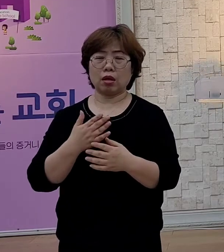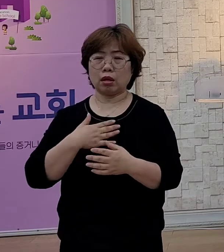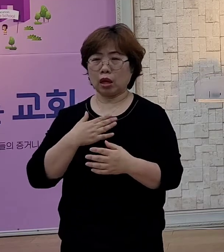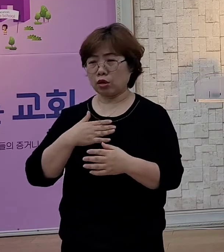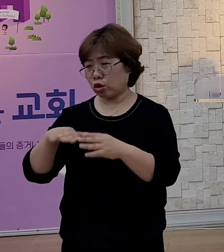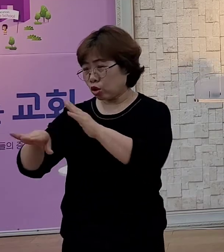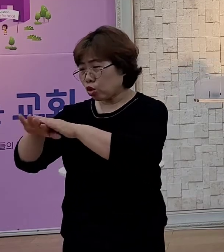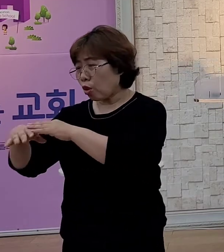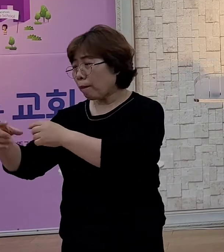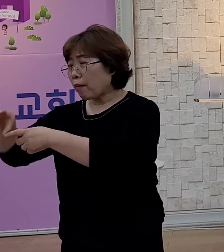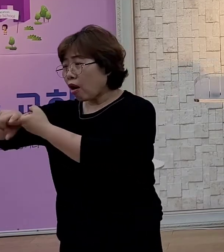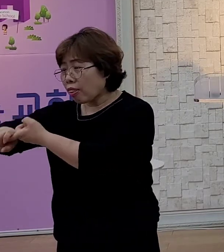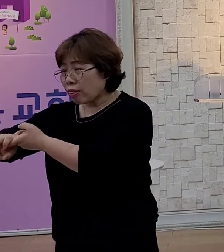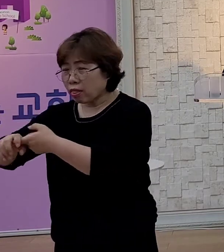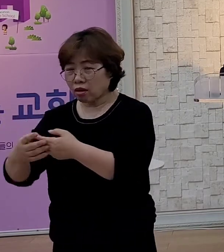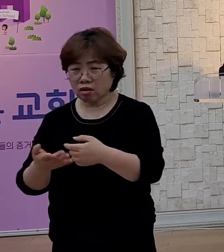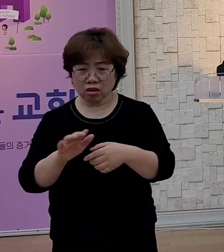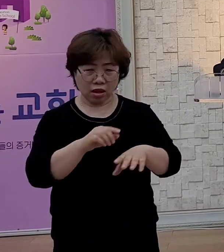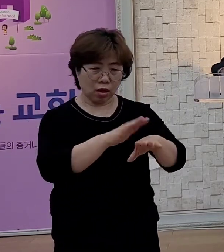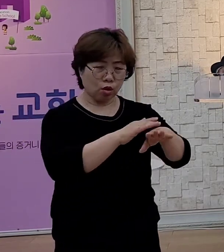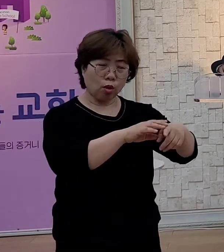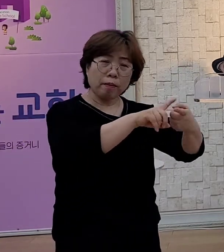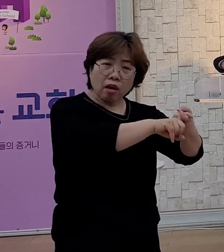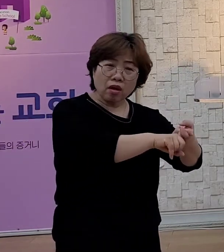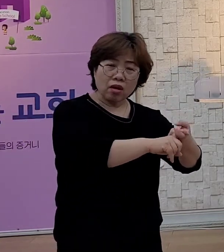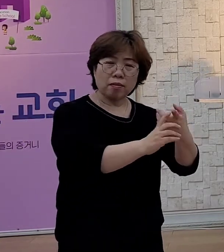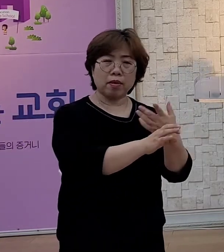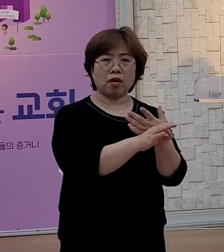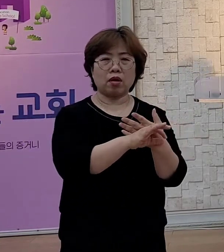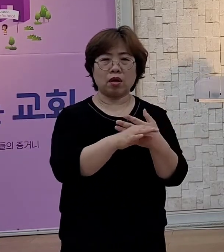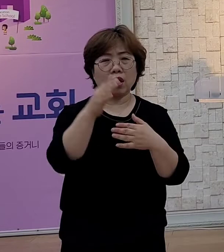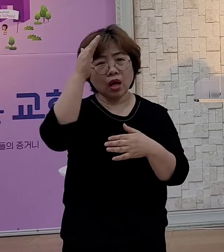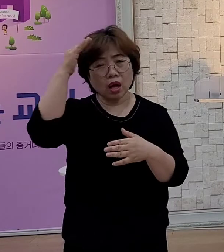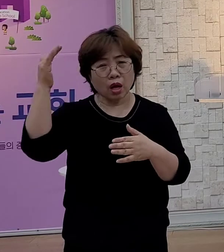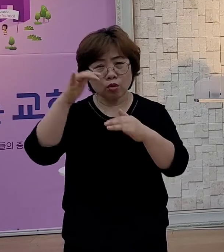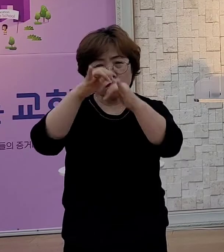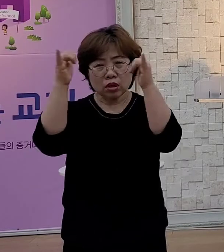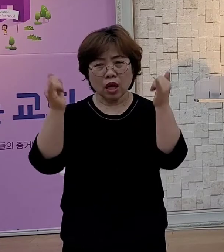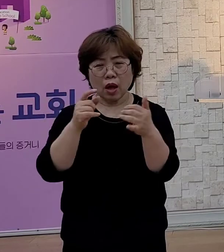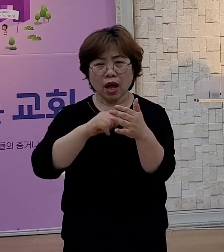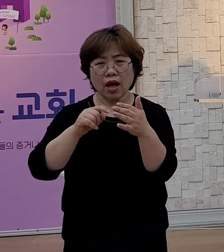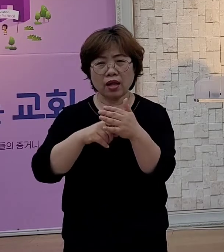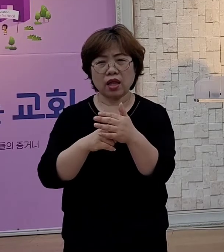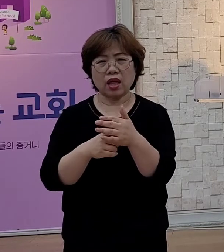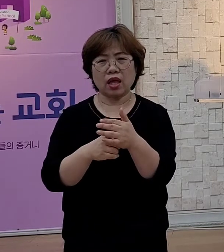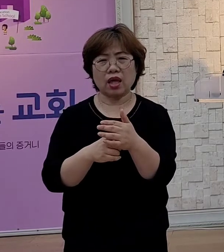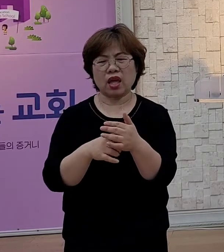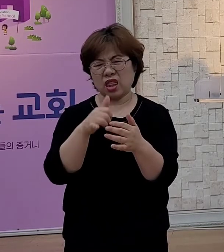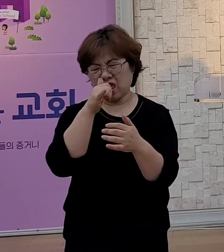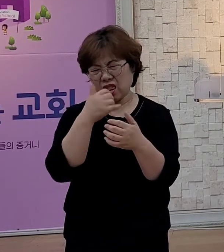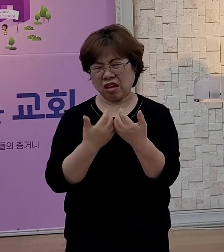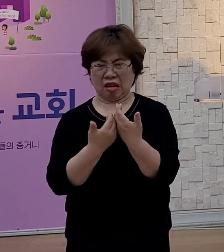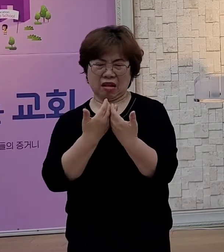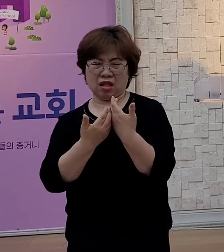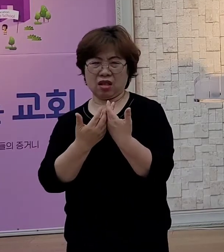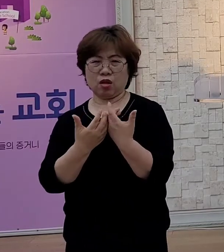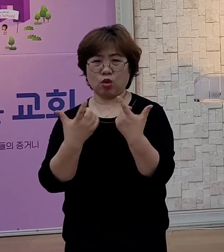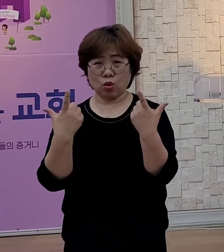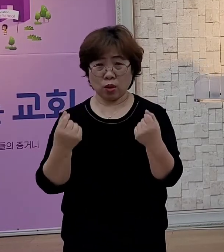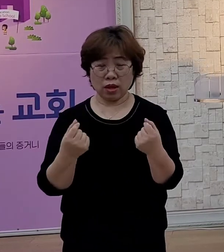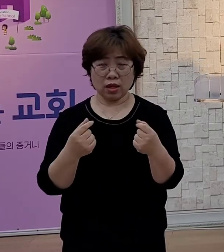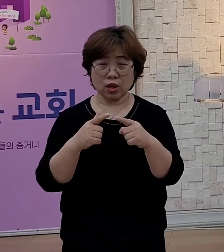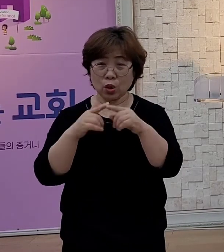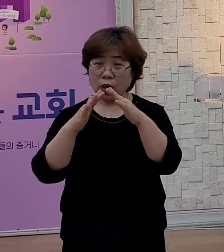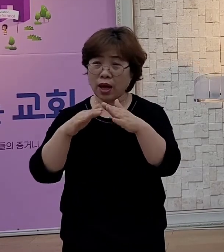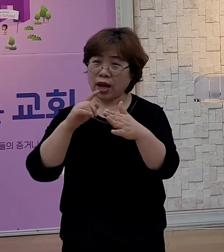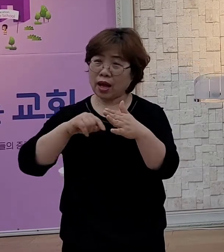우파인데 옆에 있는 분은 좌파를, 지금 한국 사회에 지금 공존하고 있다니까요. 그래서 옆에 사람은 내 마음과 다르게